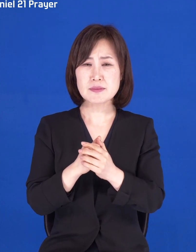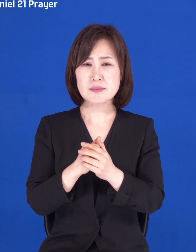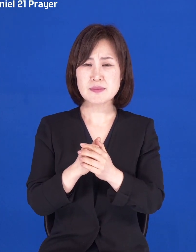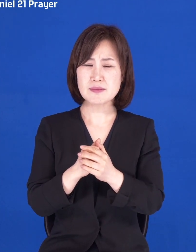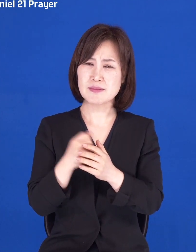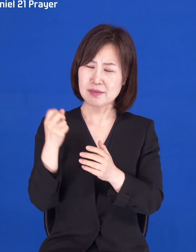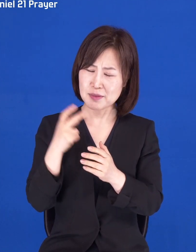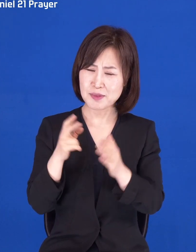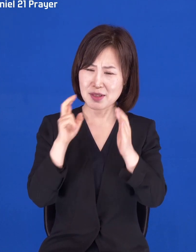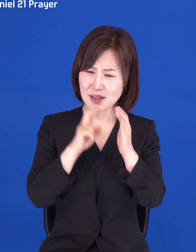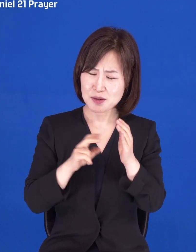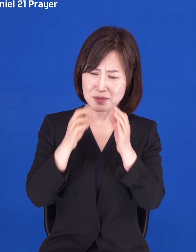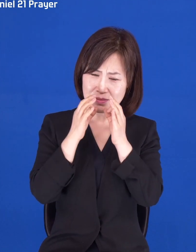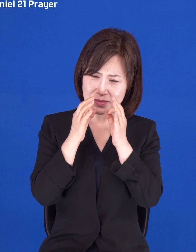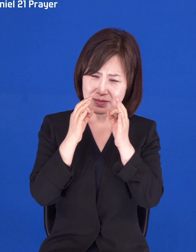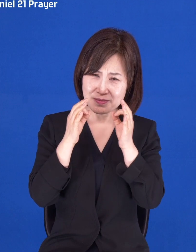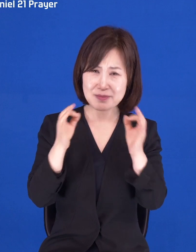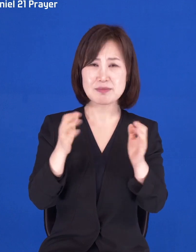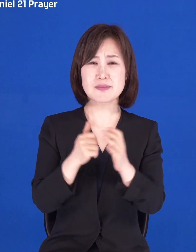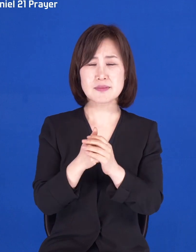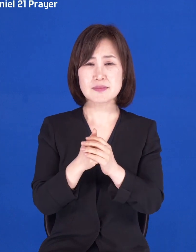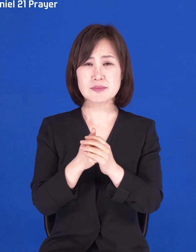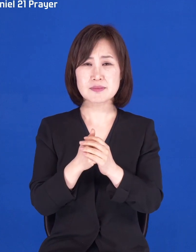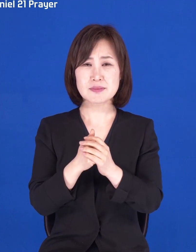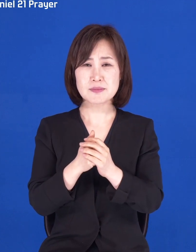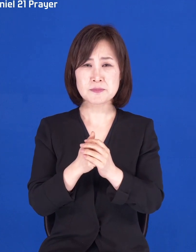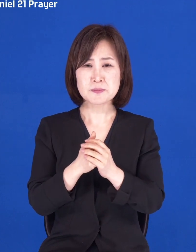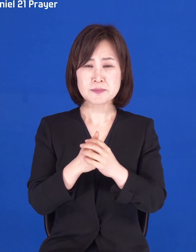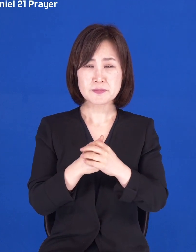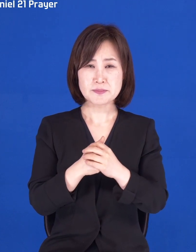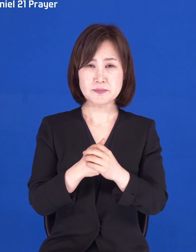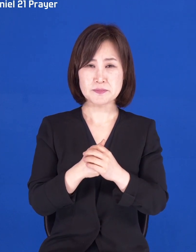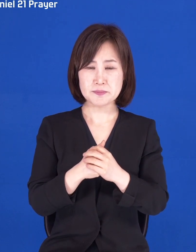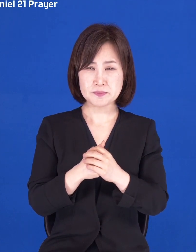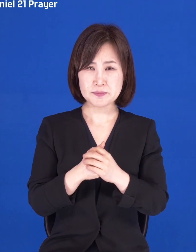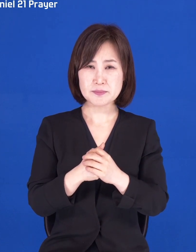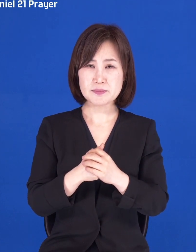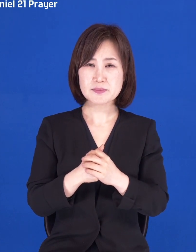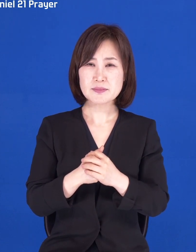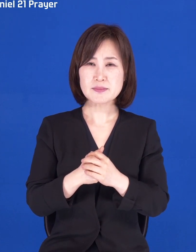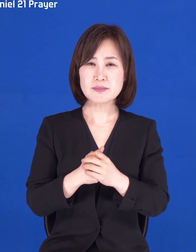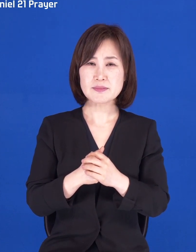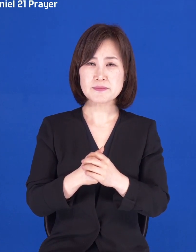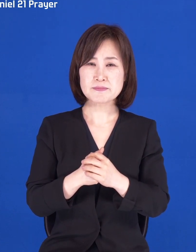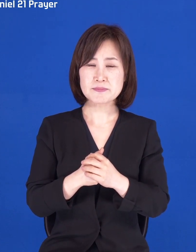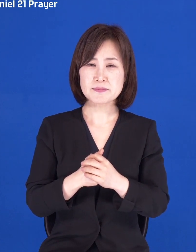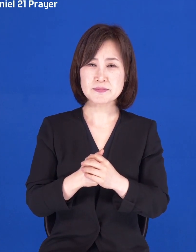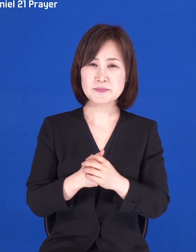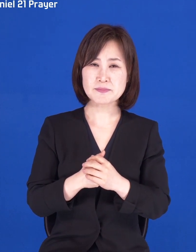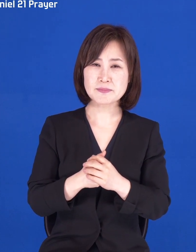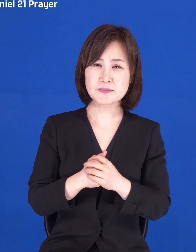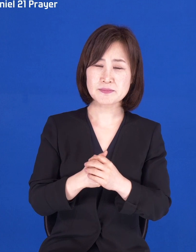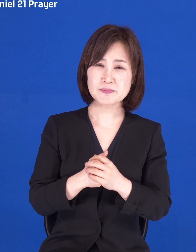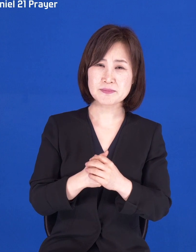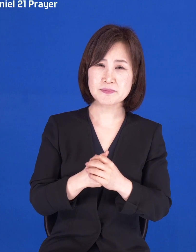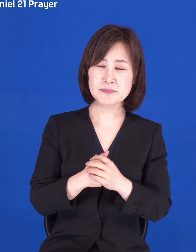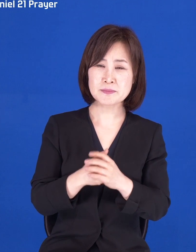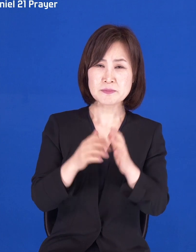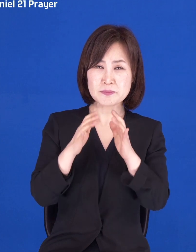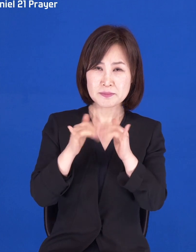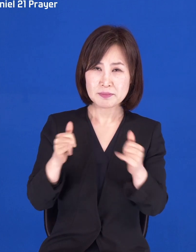불렀습니다. 인생